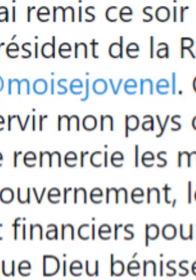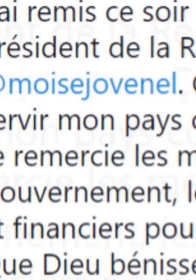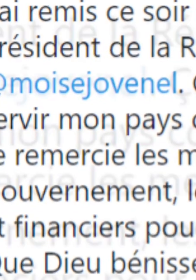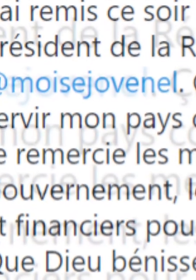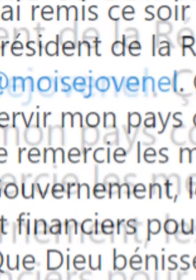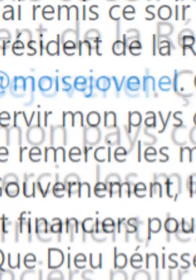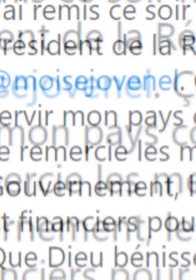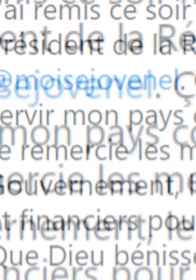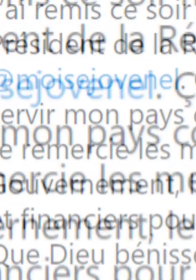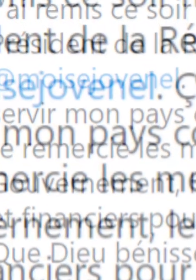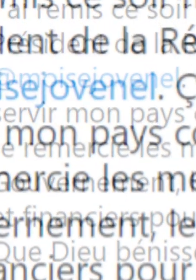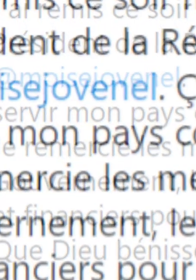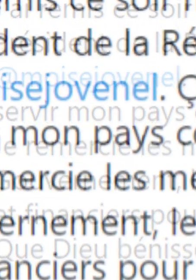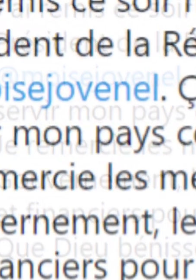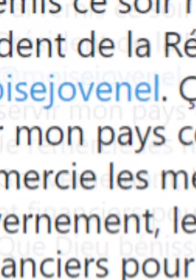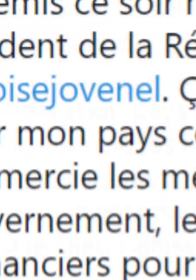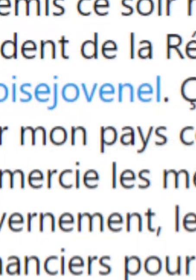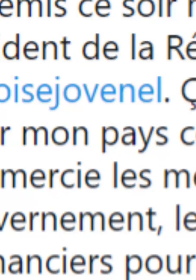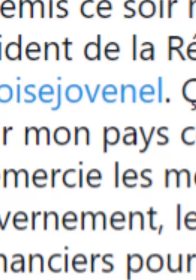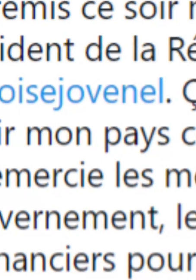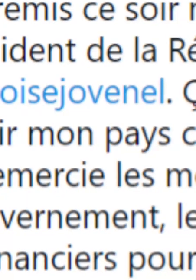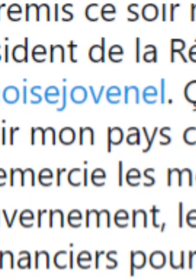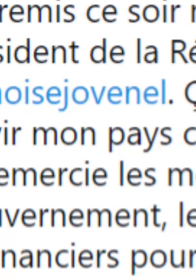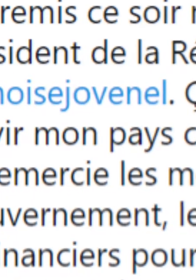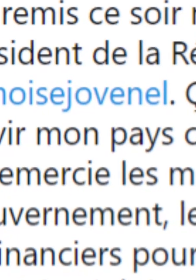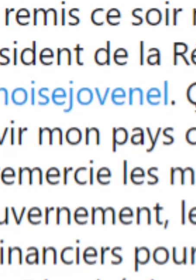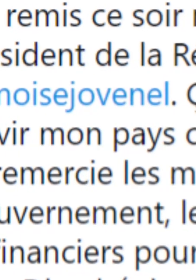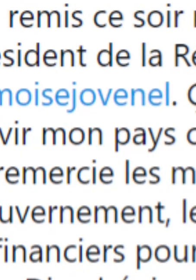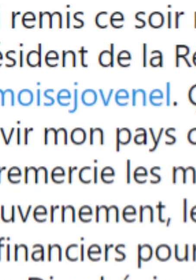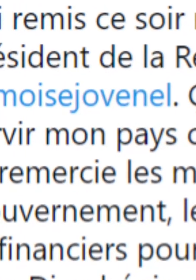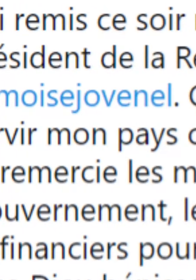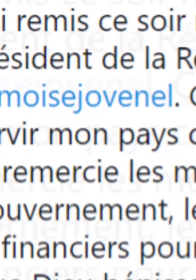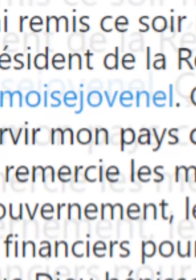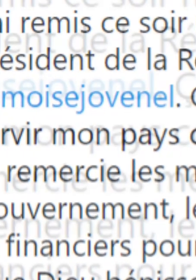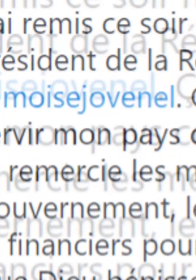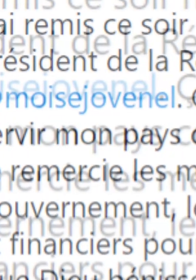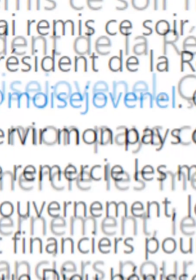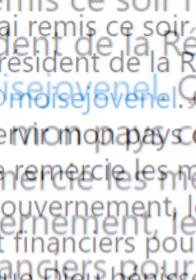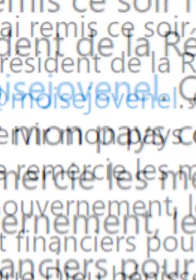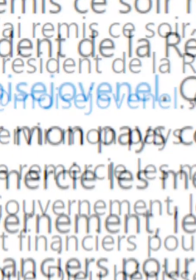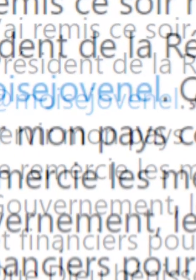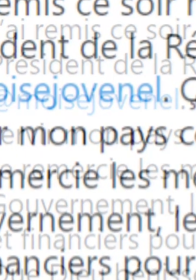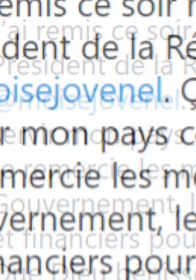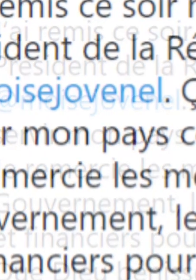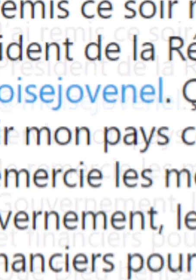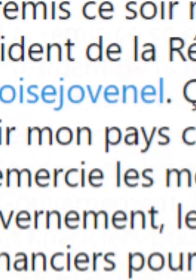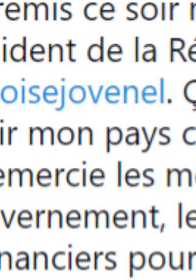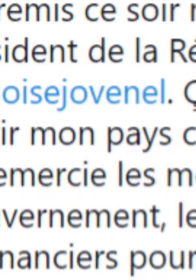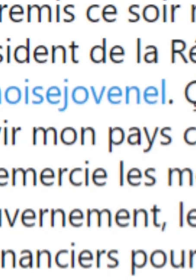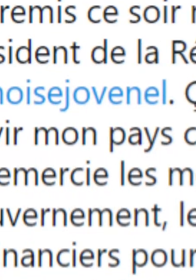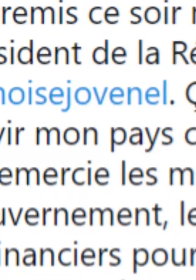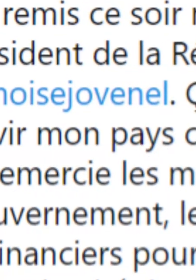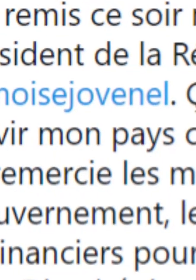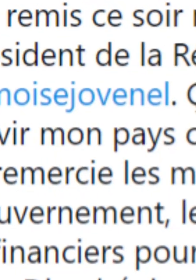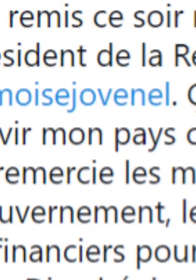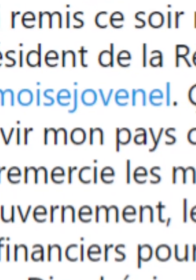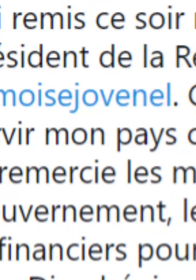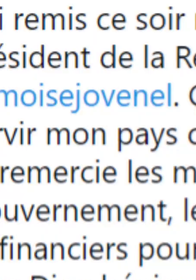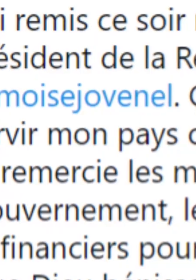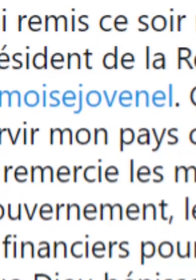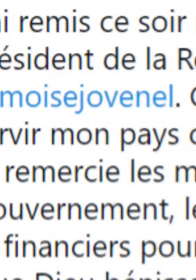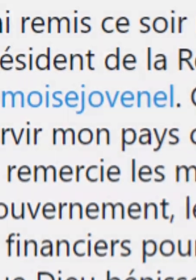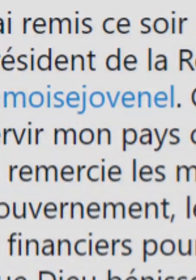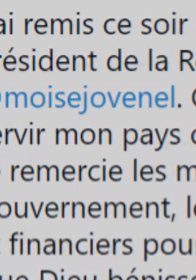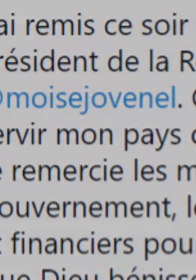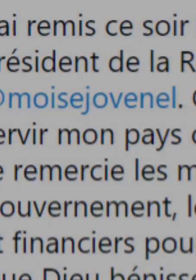été seulement sous démission et Joseph Jout, mais il était tout sous et la police cap saisi plusieurs machines